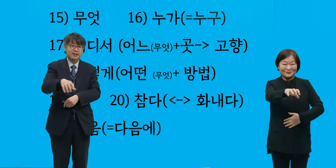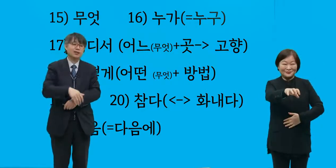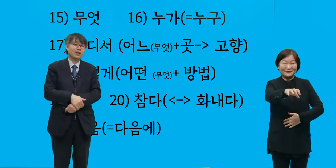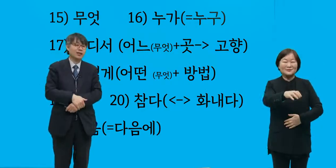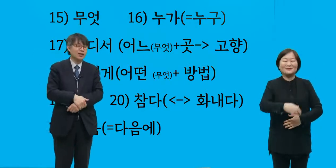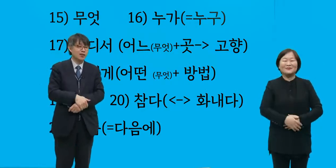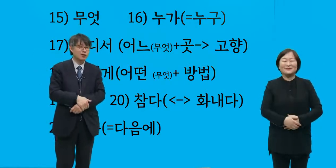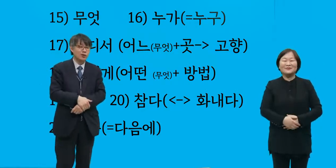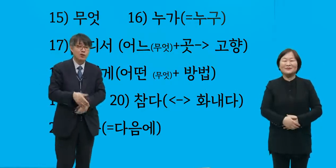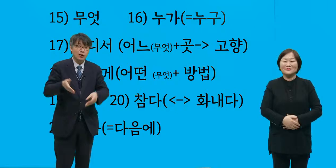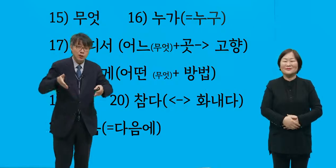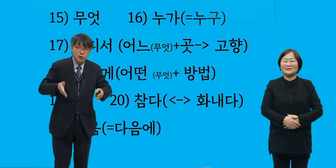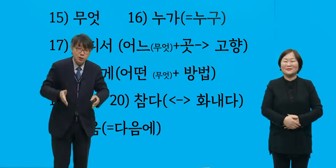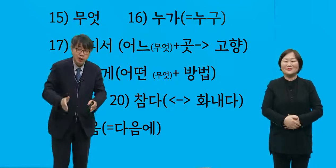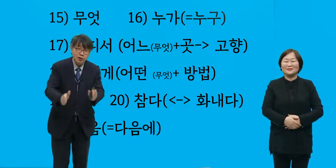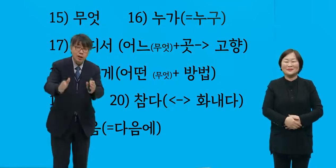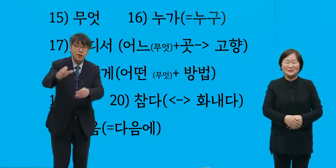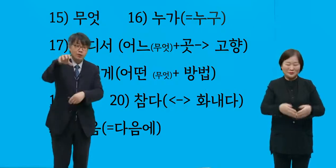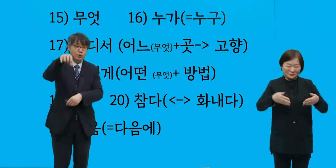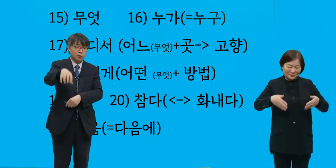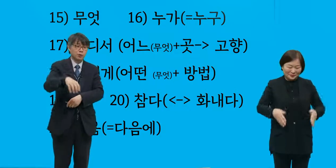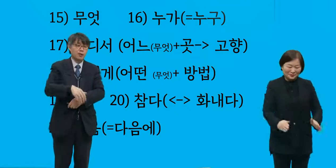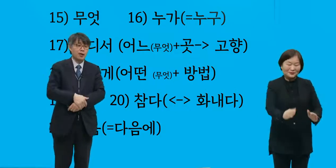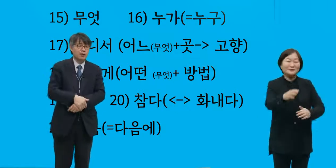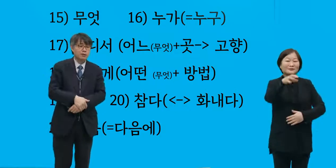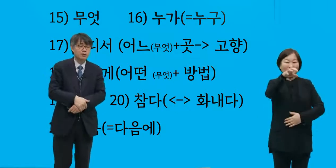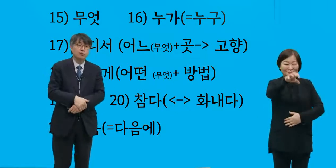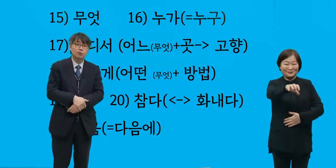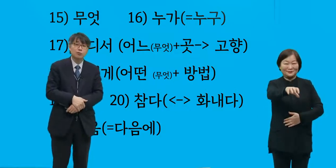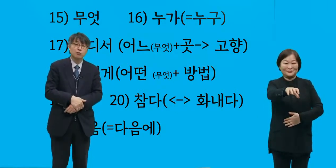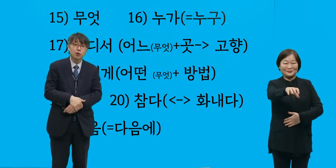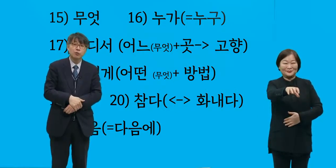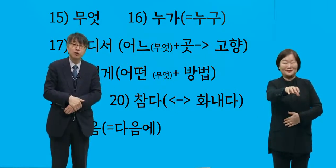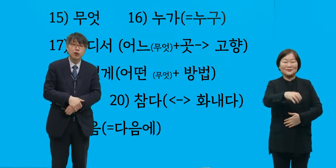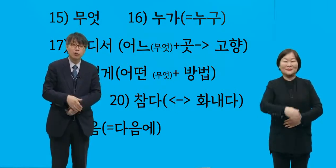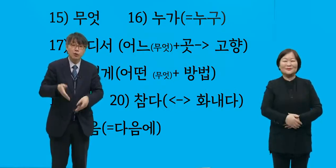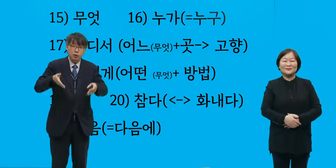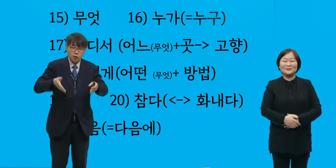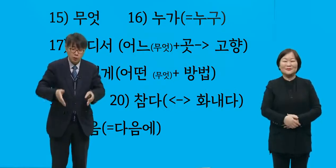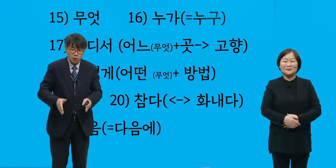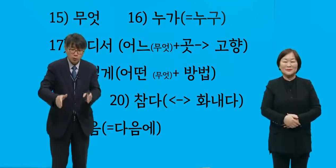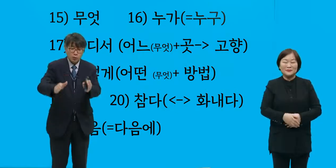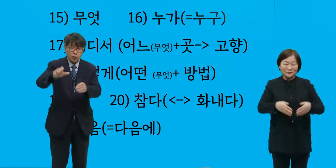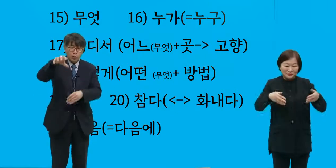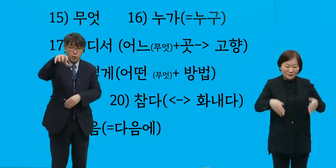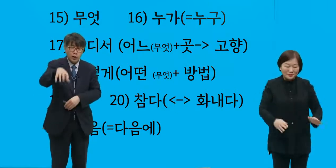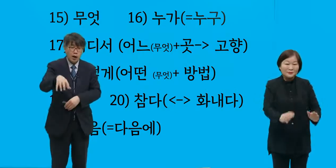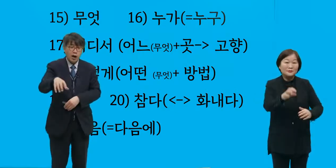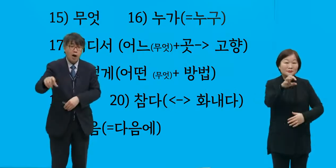고향은 했잖아요. 그죠? 태어난 곳입니다. 자, 물어볼 수 있겠죠. 고향